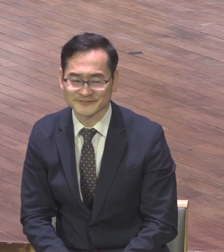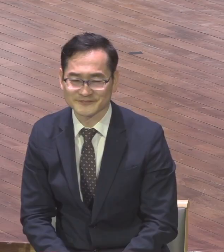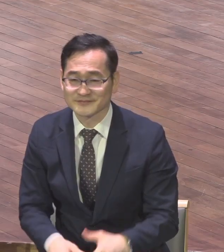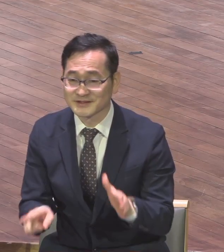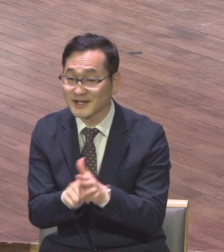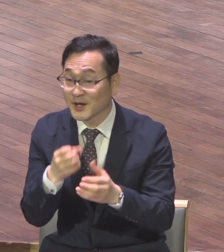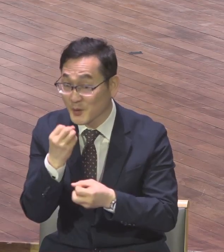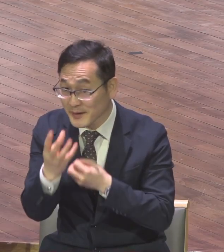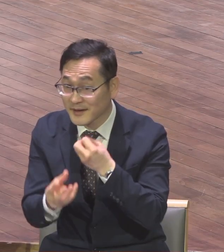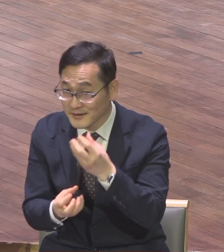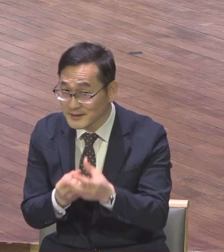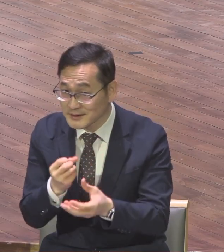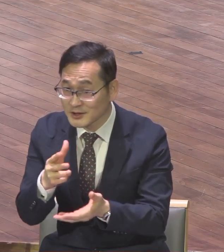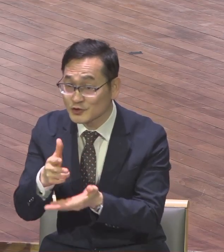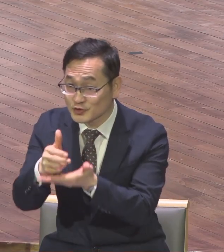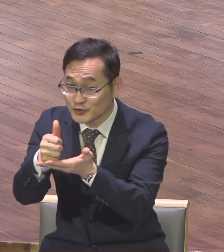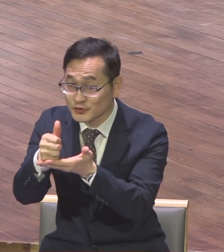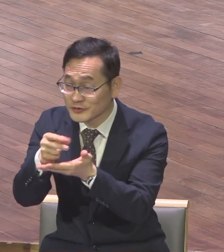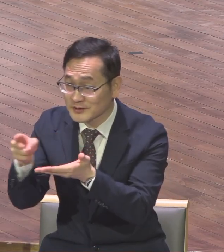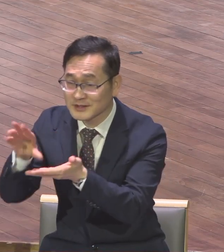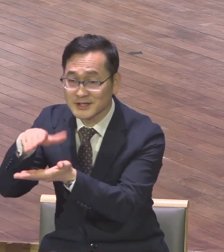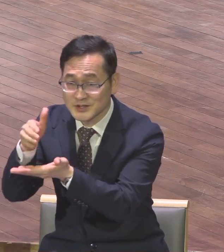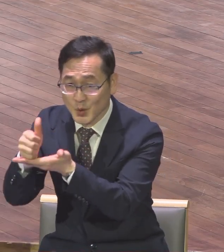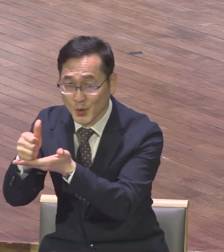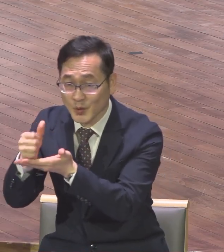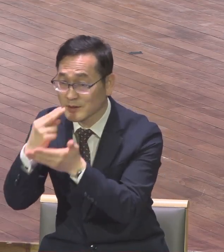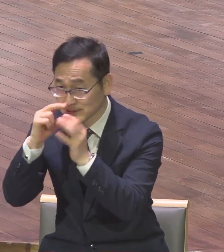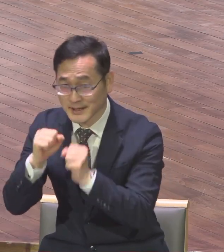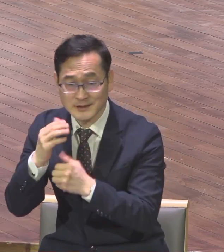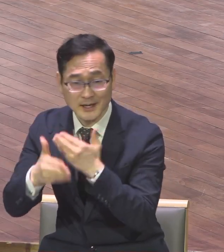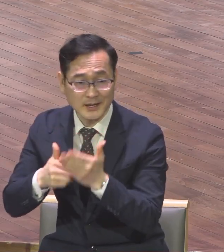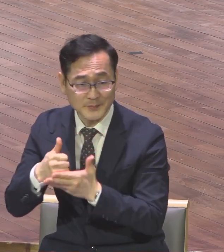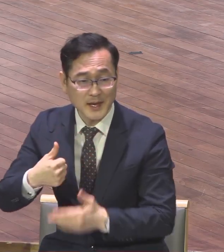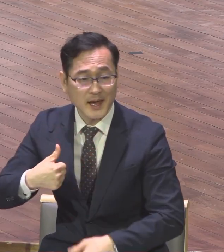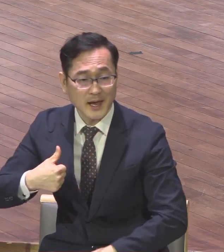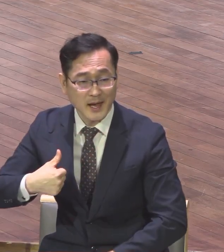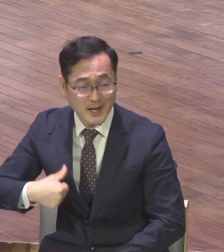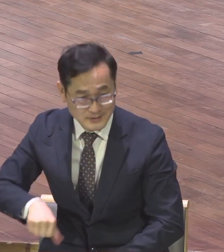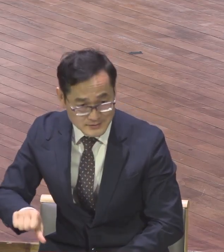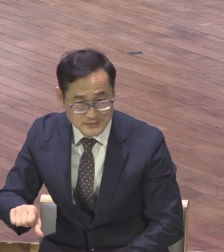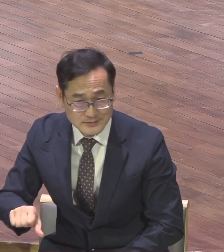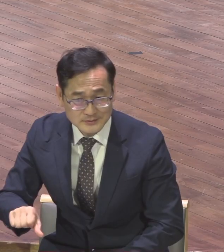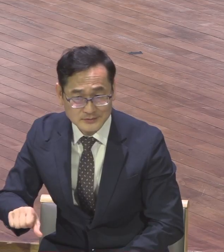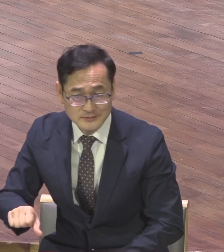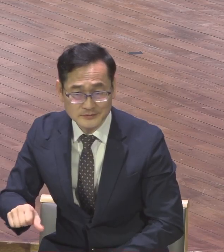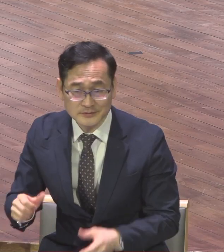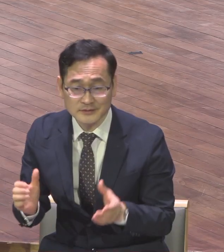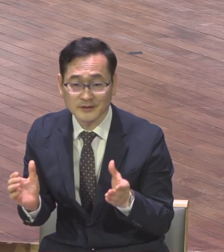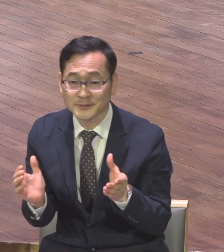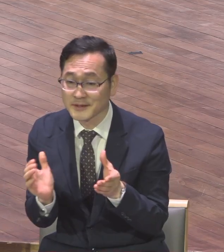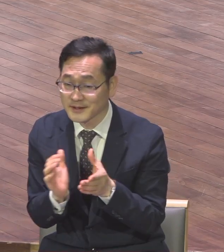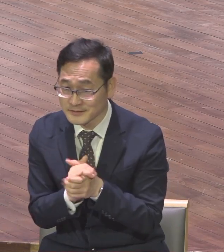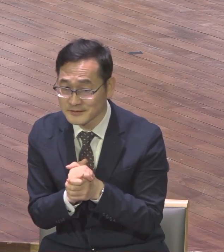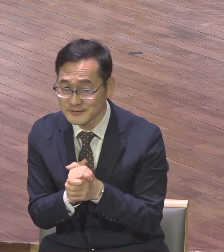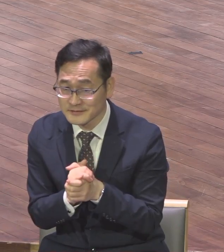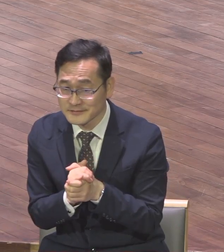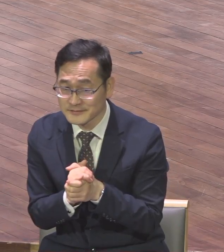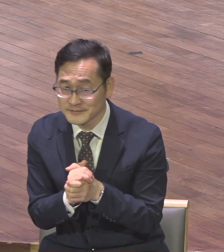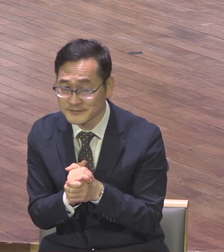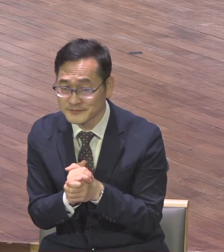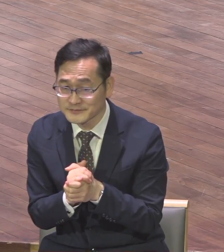신앙 고백하겠습니다. 주는 그리스도시요 살아계신 하나님의 아들이십니다.